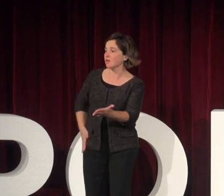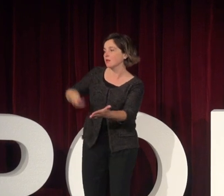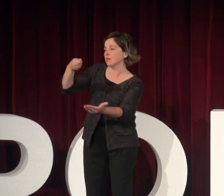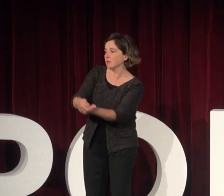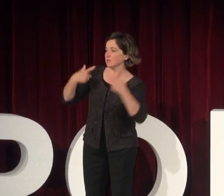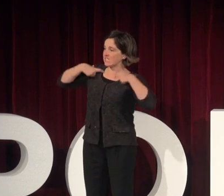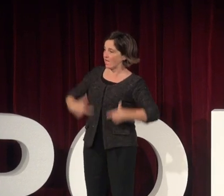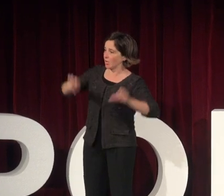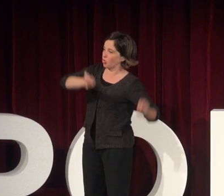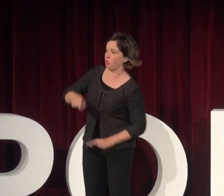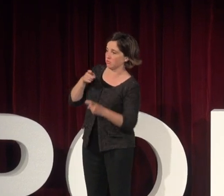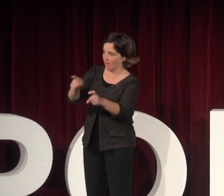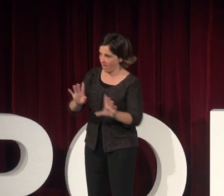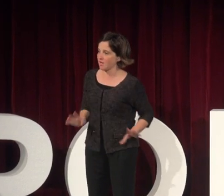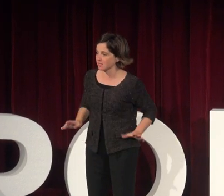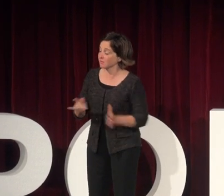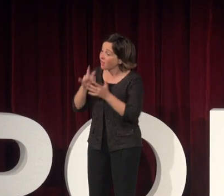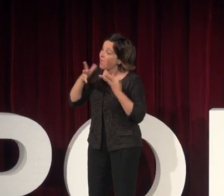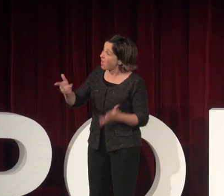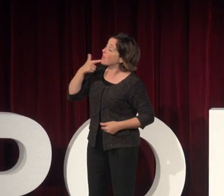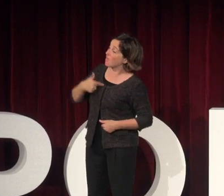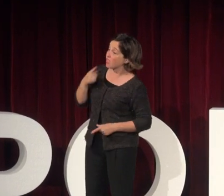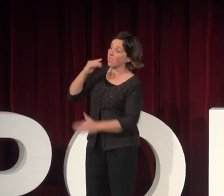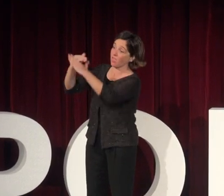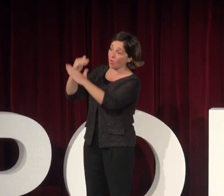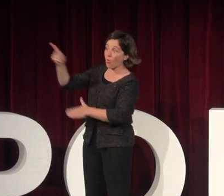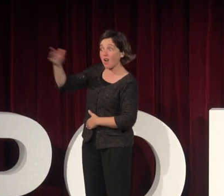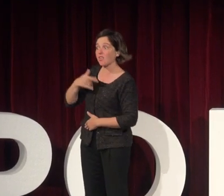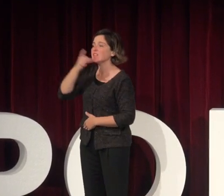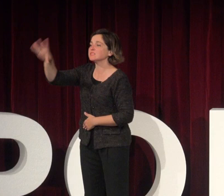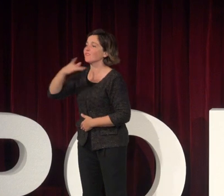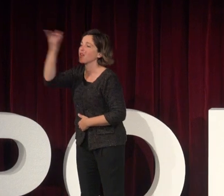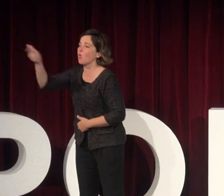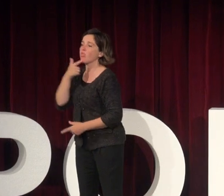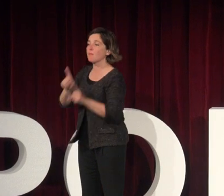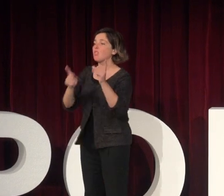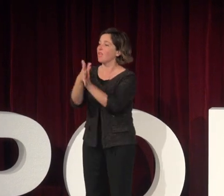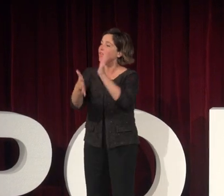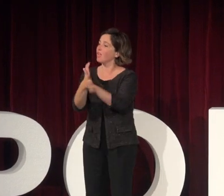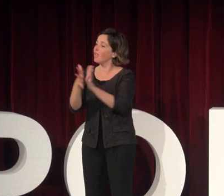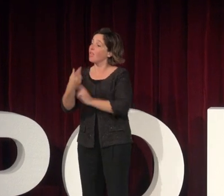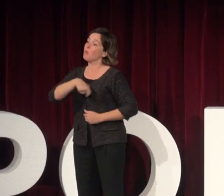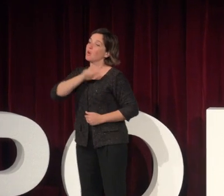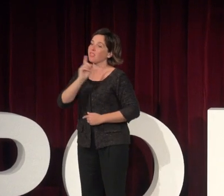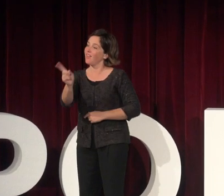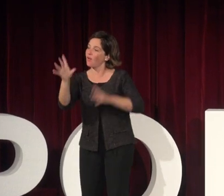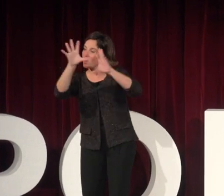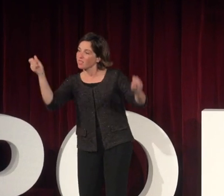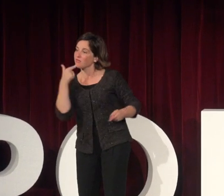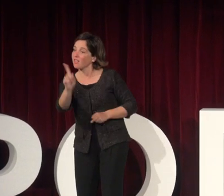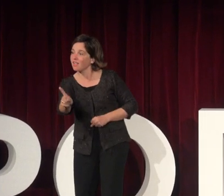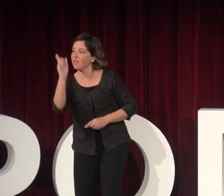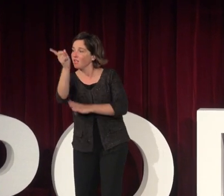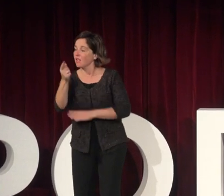dinero sin saber cuantificarla. Y ahora viene a algunos sinvergüenzas a dar vidas a la policía y a la guardia civil cuando